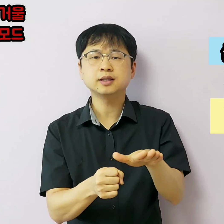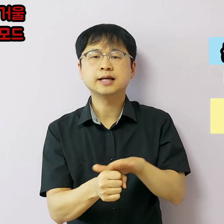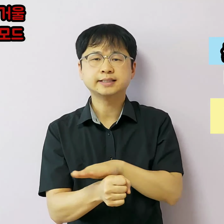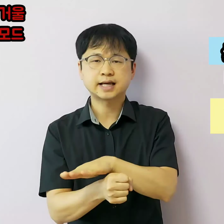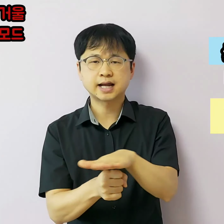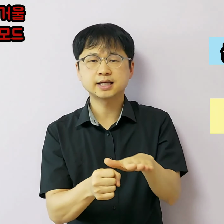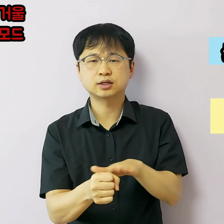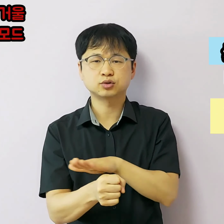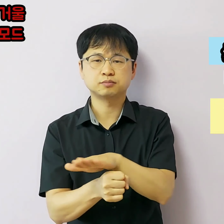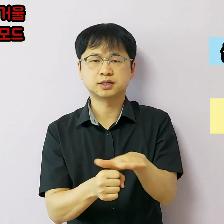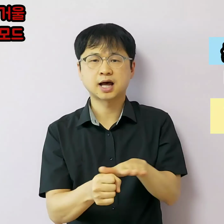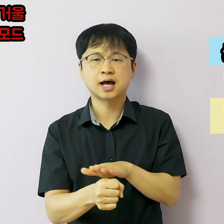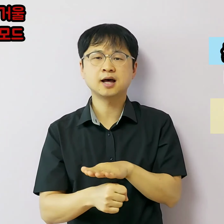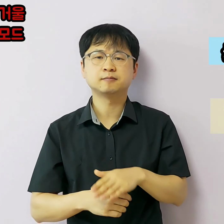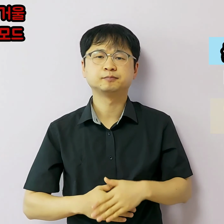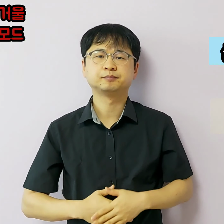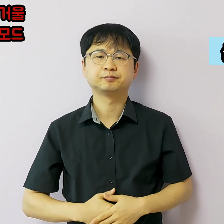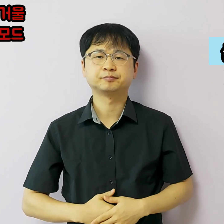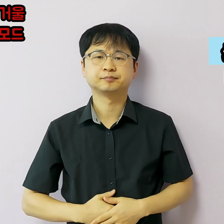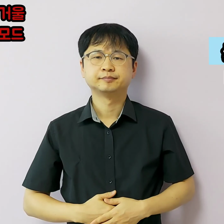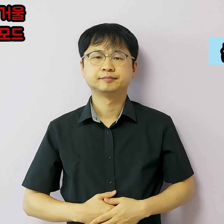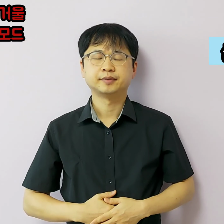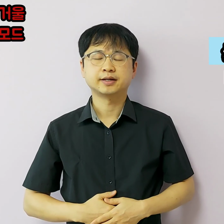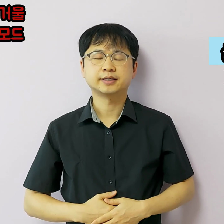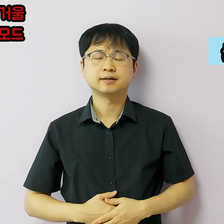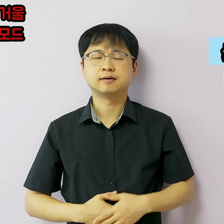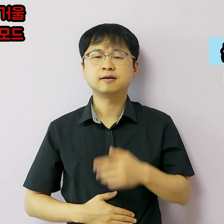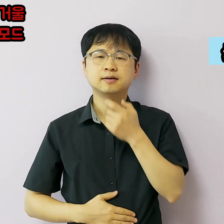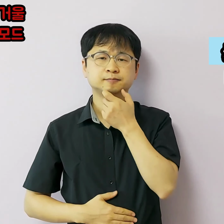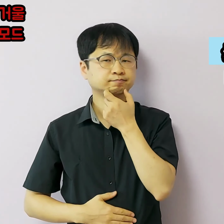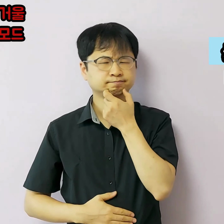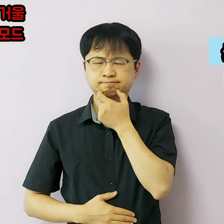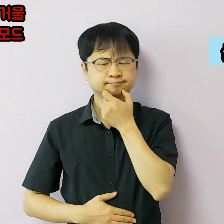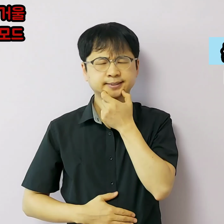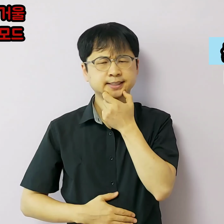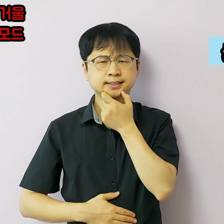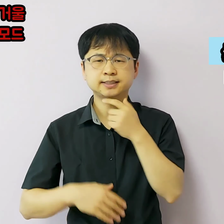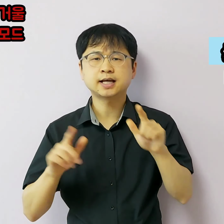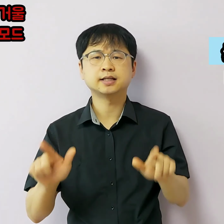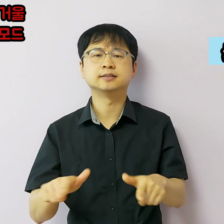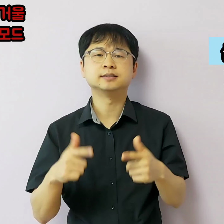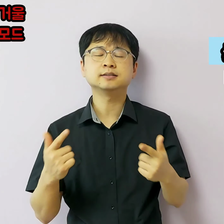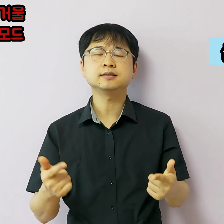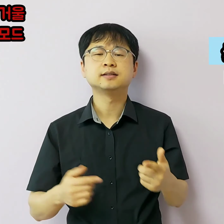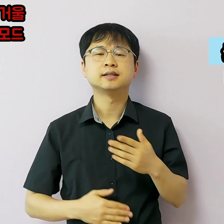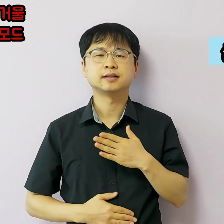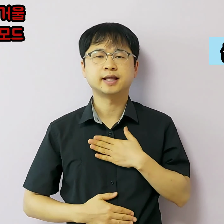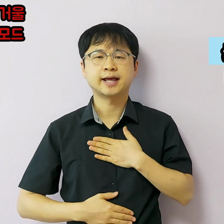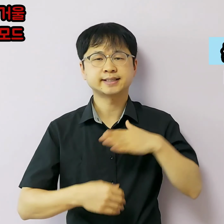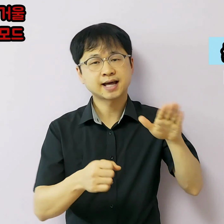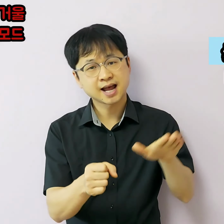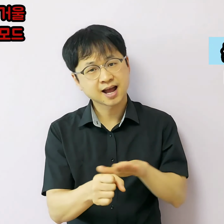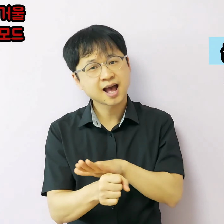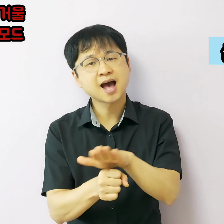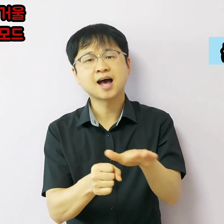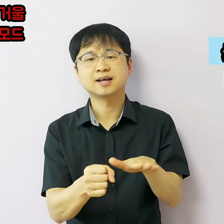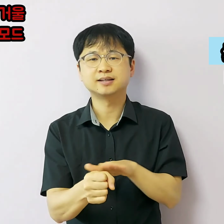돌려주시면 사랑이라는 수어입니다. 네, 그래서 싫지 않은 내 사랑아